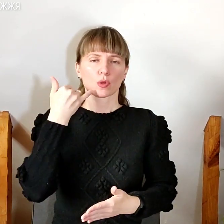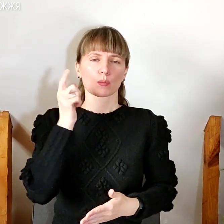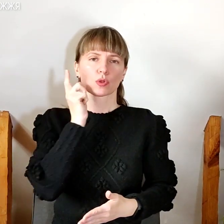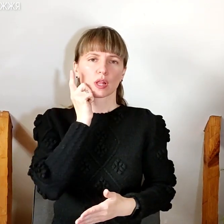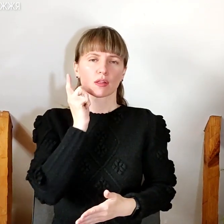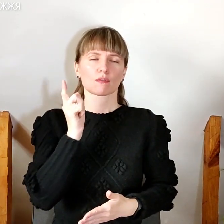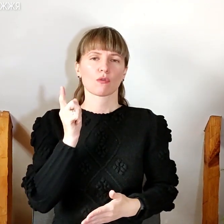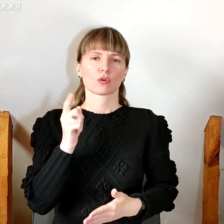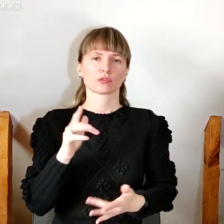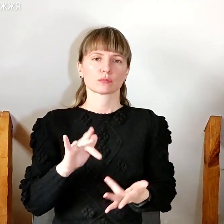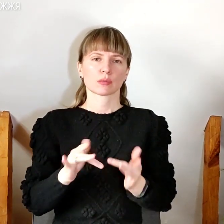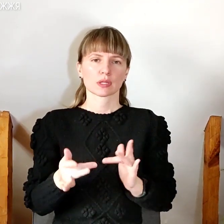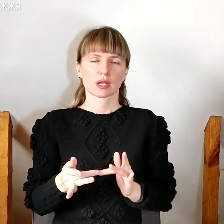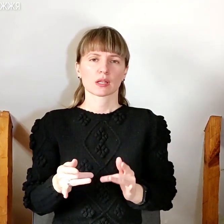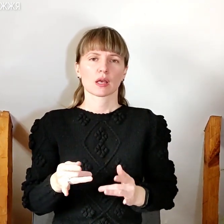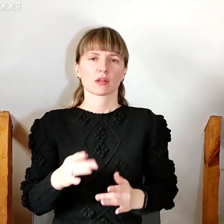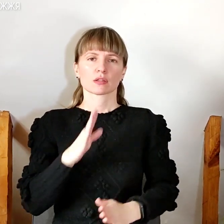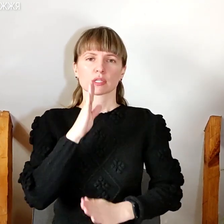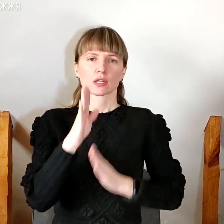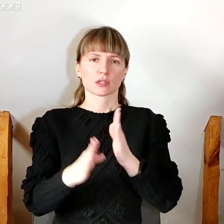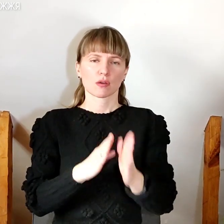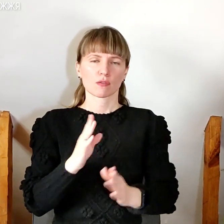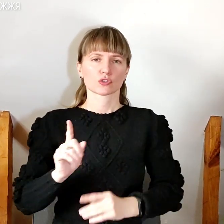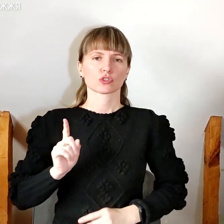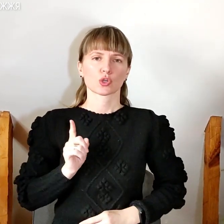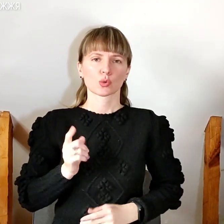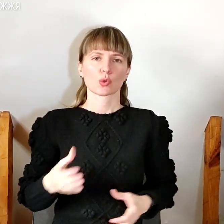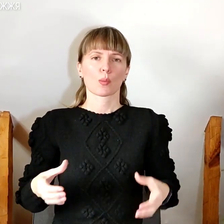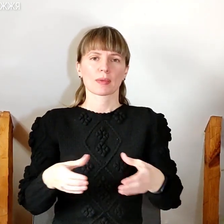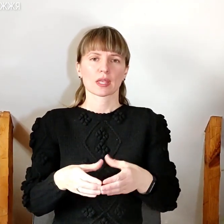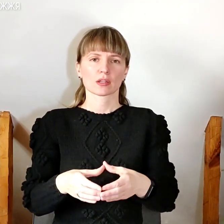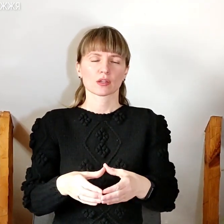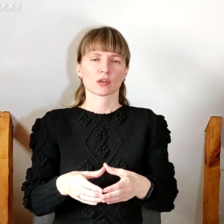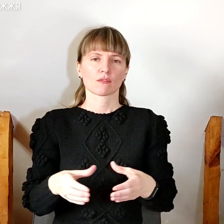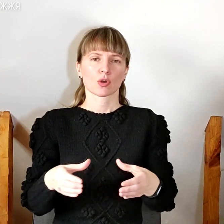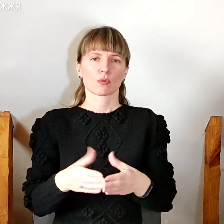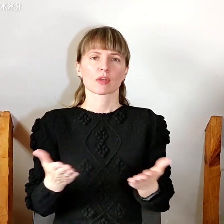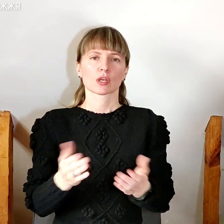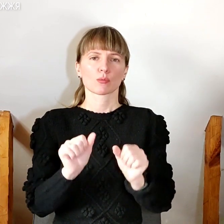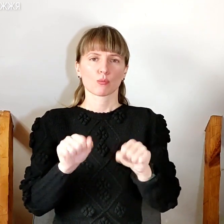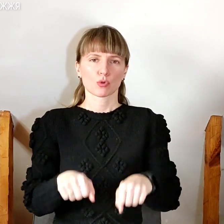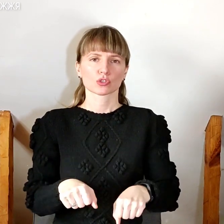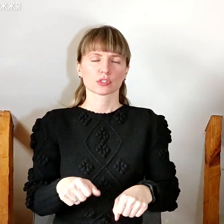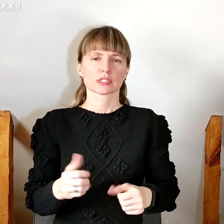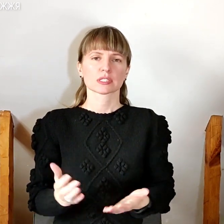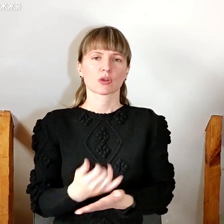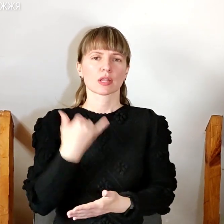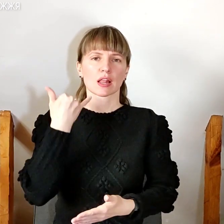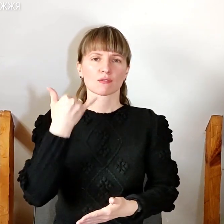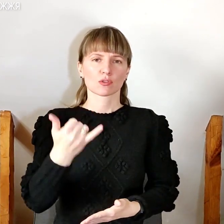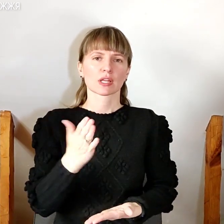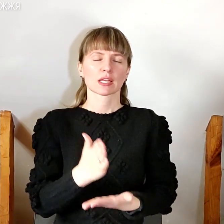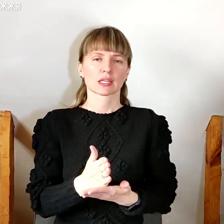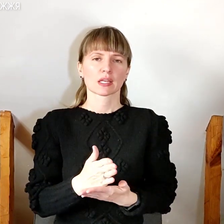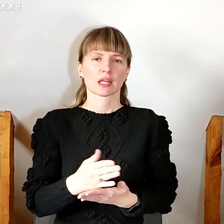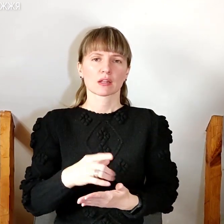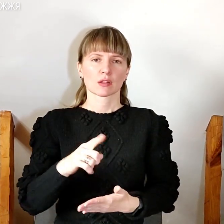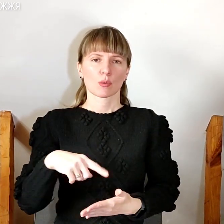відгукуються дехто цілодобово і позмінно чергують, об'єднуються групи, в які можна знаходити, телефонувати, є контакти. Про те, власне, як